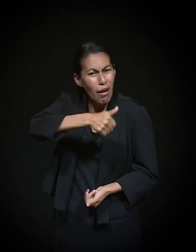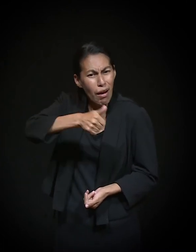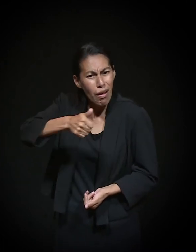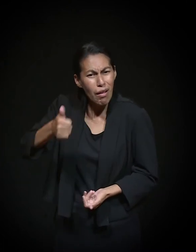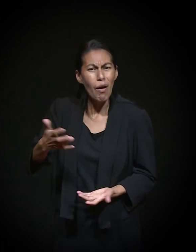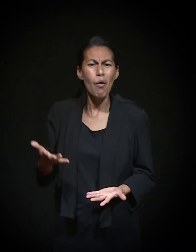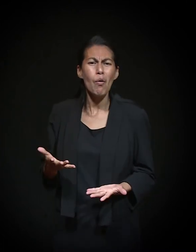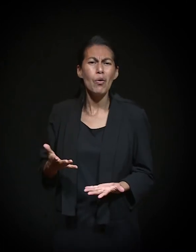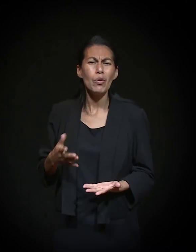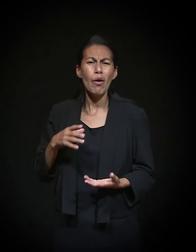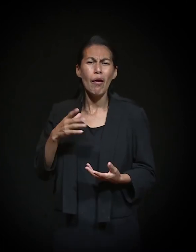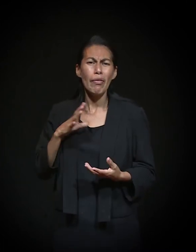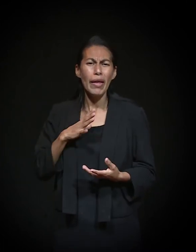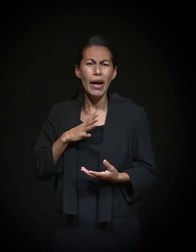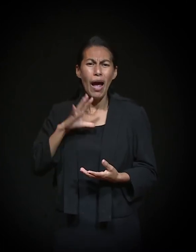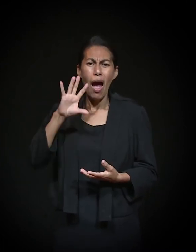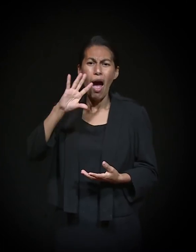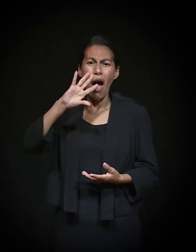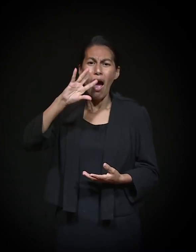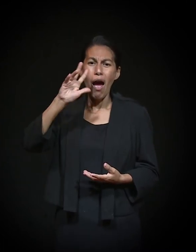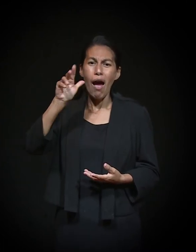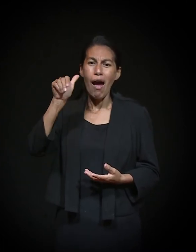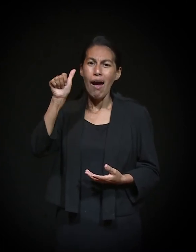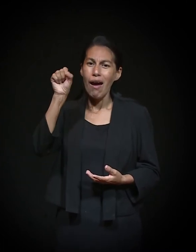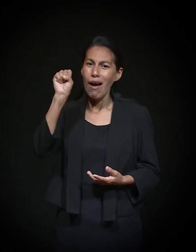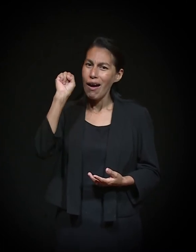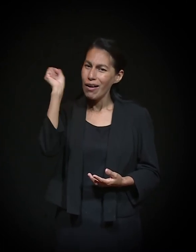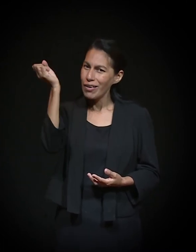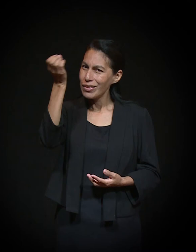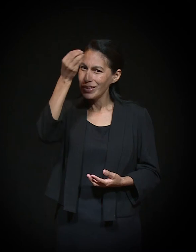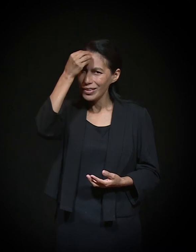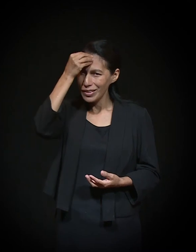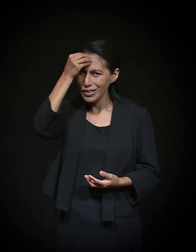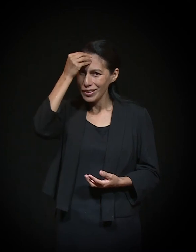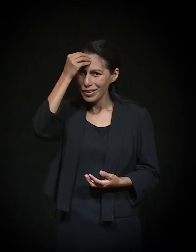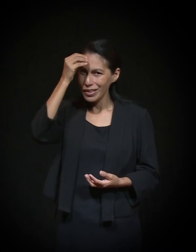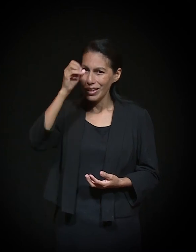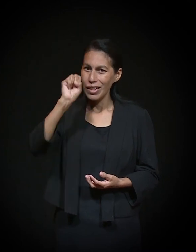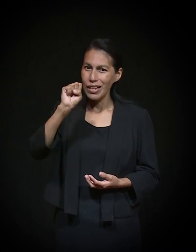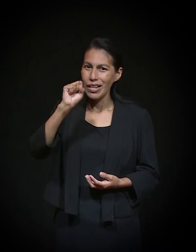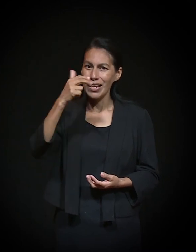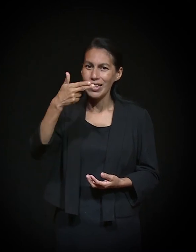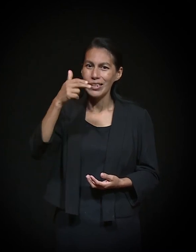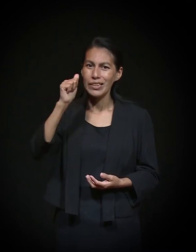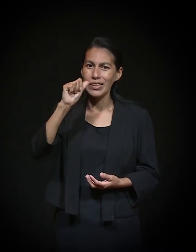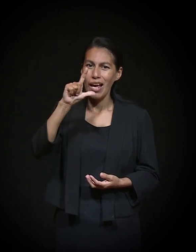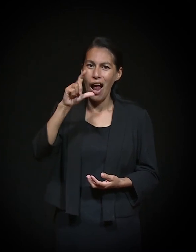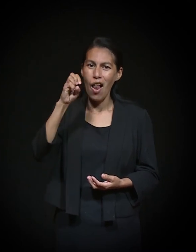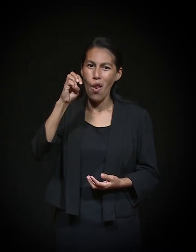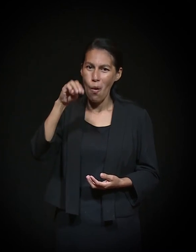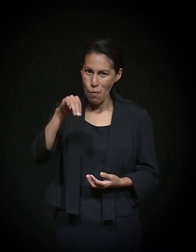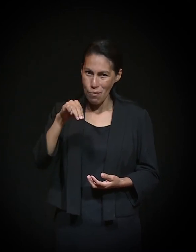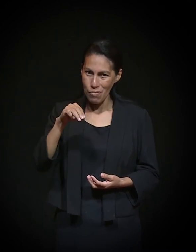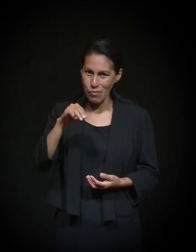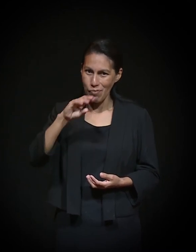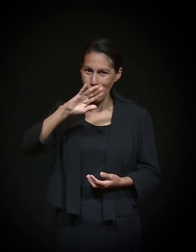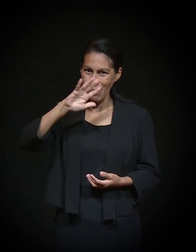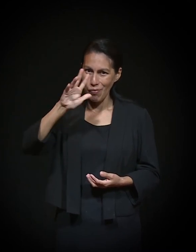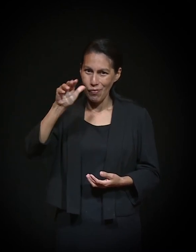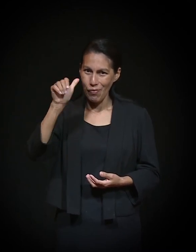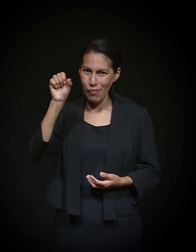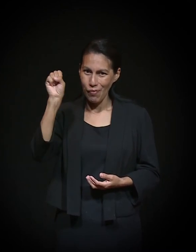Dios darnos el shalom, que es en la completa paz y bienestar para todos